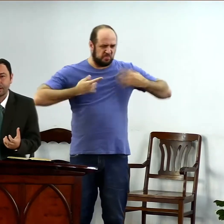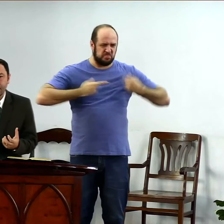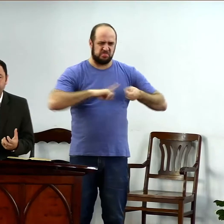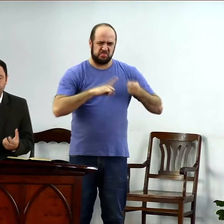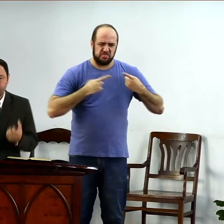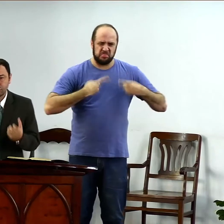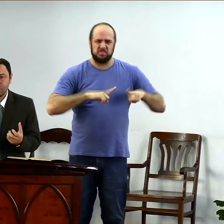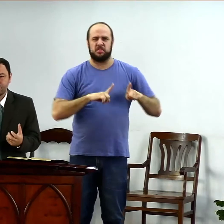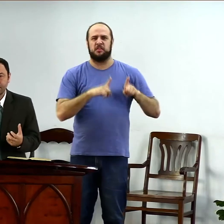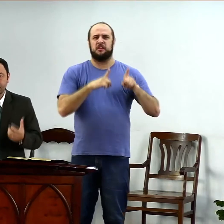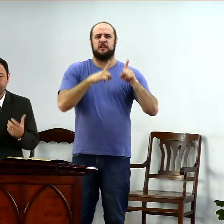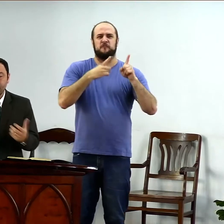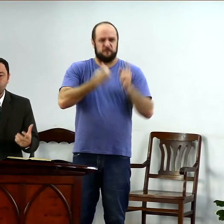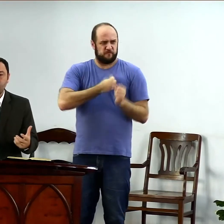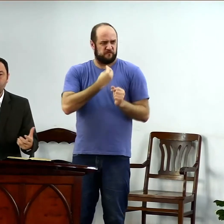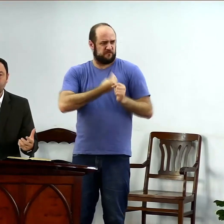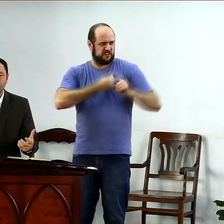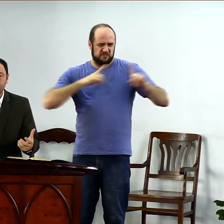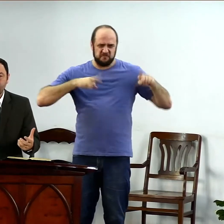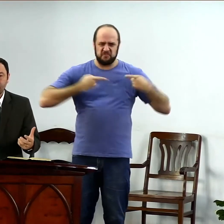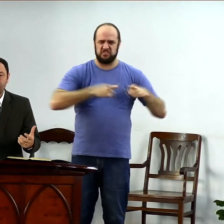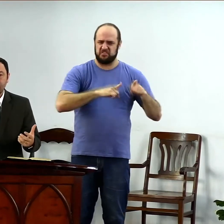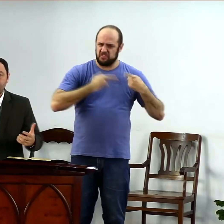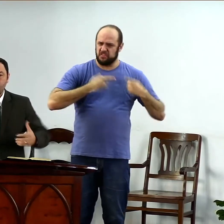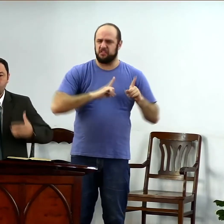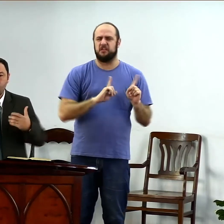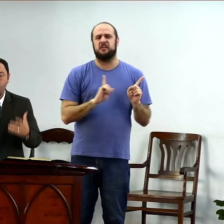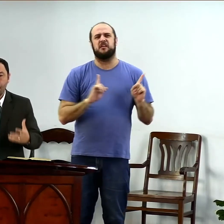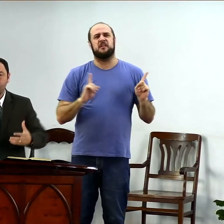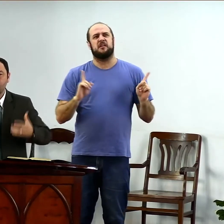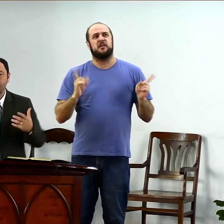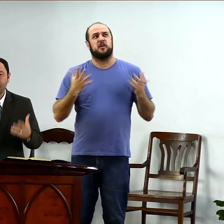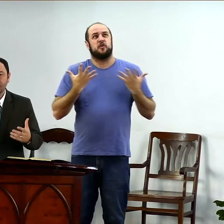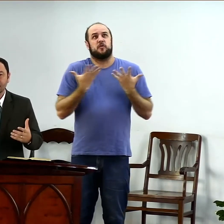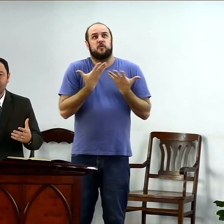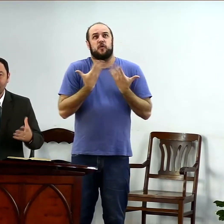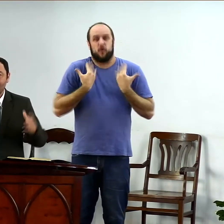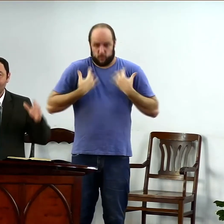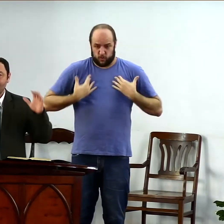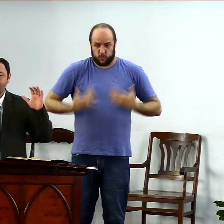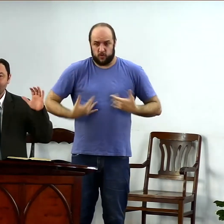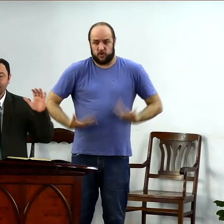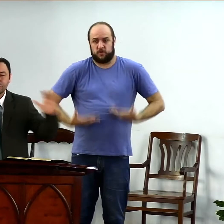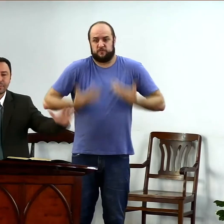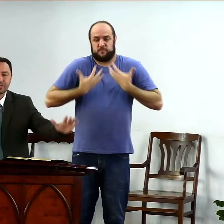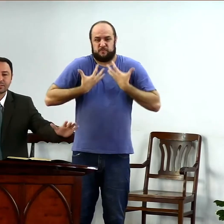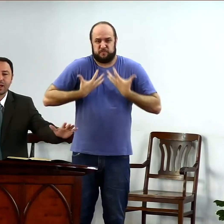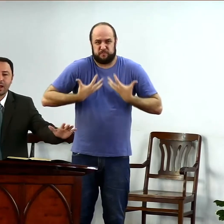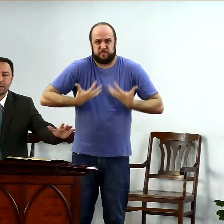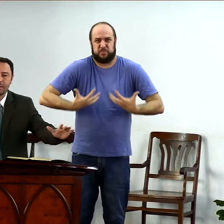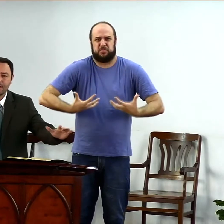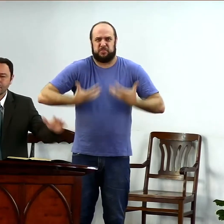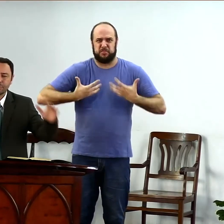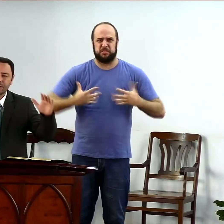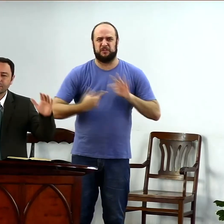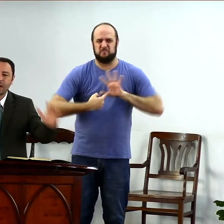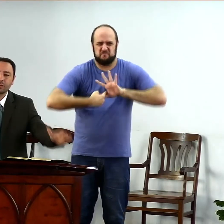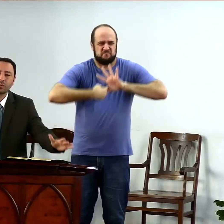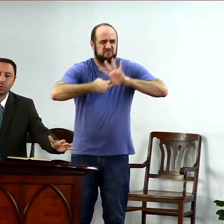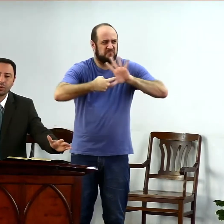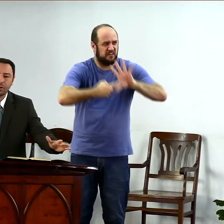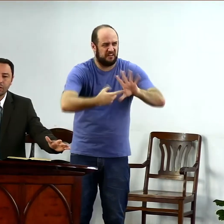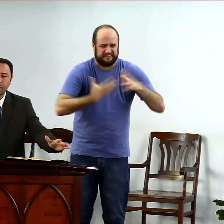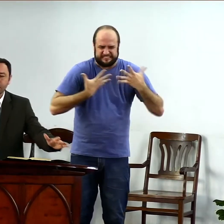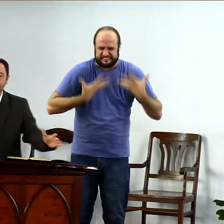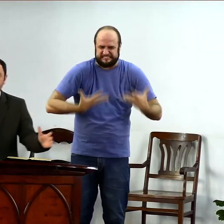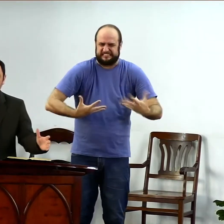dominar a sua vida de tal modo que o corpo começa a expressar a